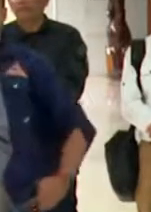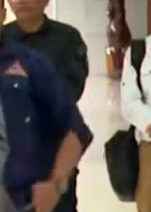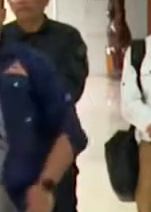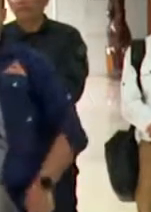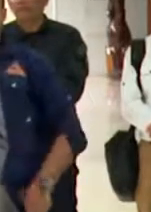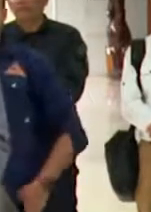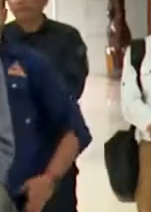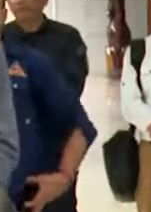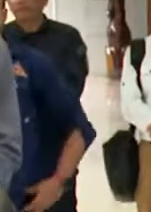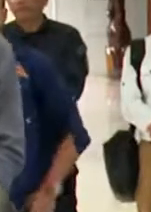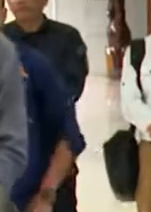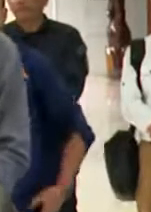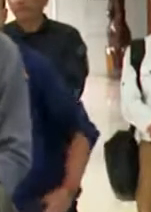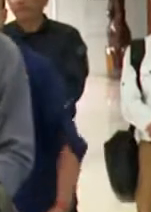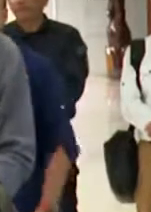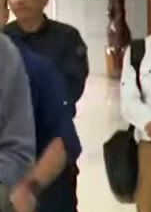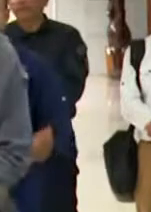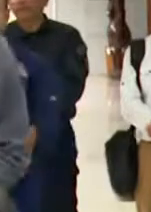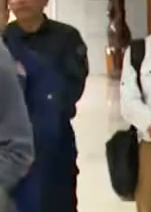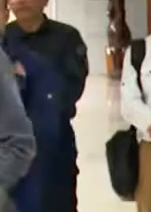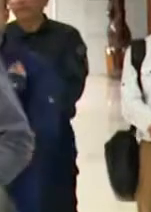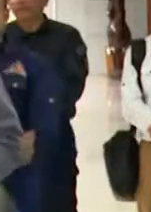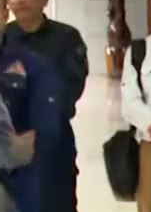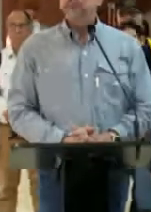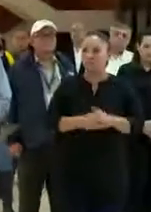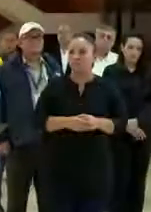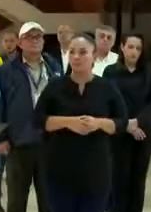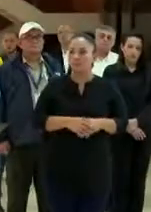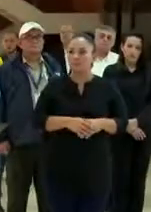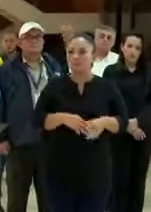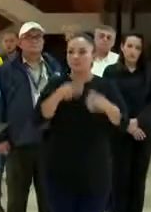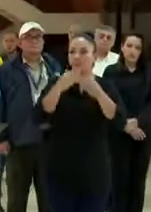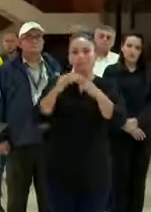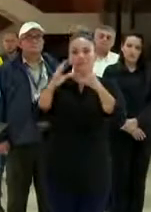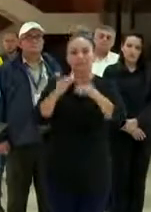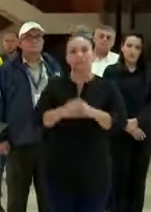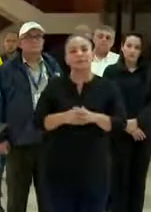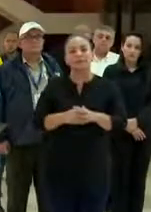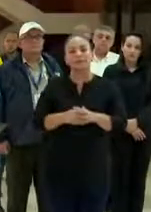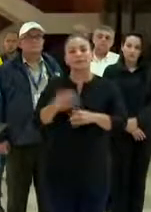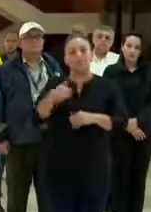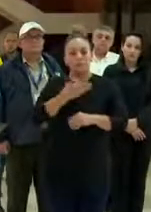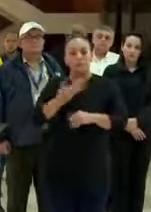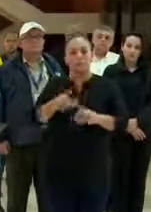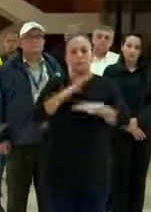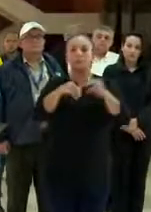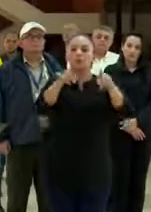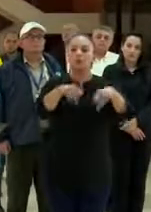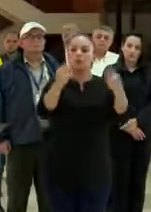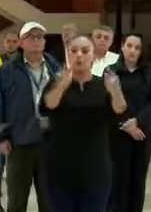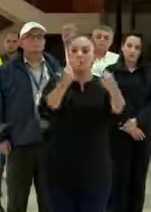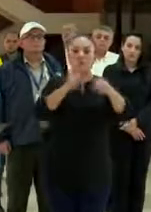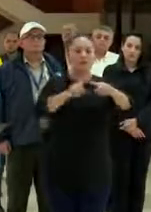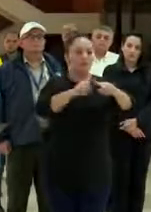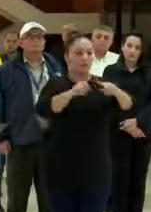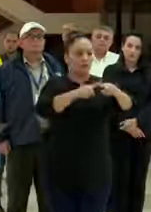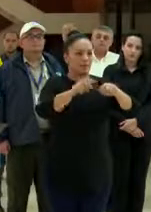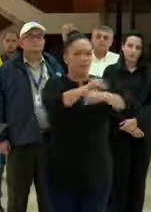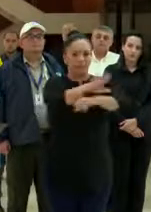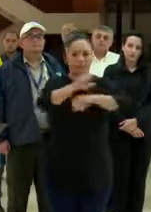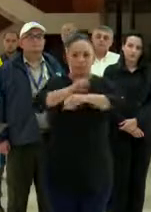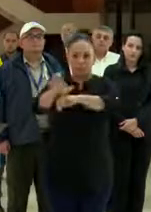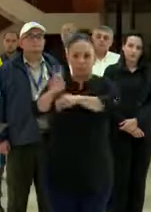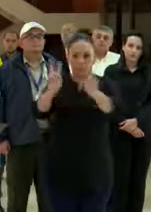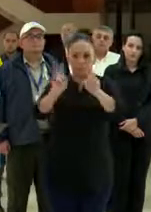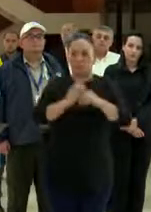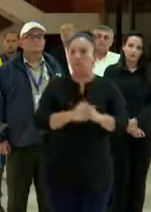Continuamos con Richard Molina del Guardián. Buenas tardes a los señores presidentes y a los que nos siguen a través de las diferentes transmisiones.